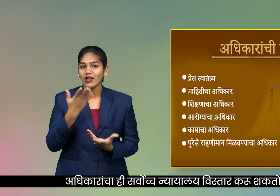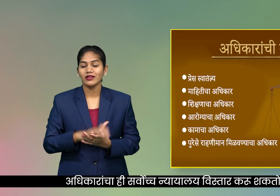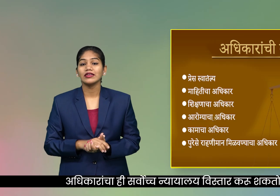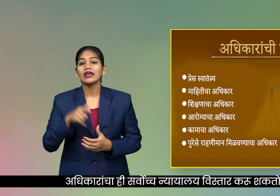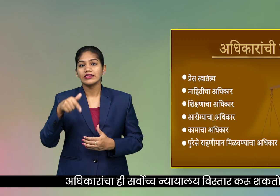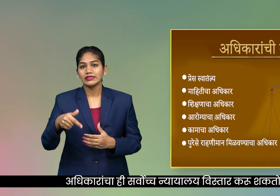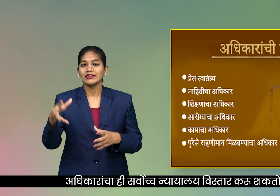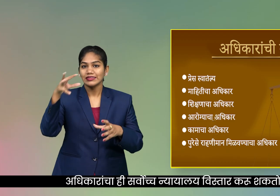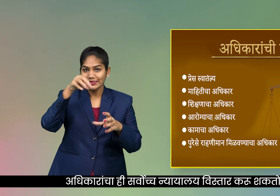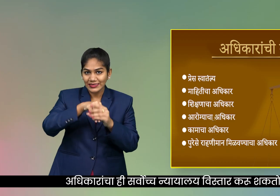विस्तार करू शकतो.